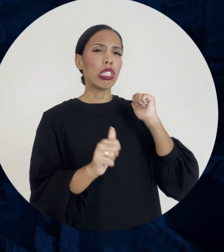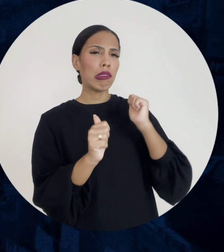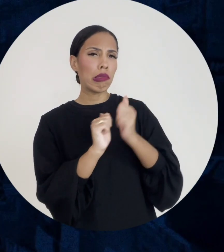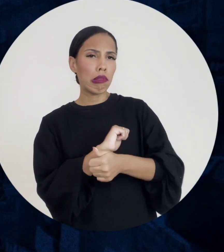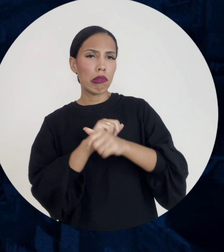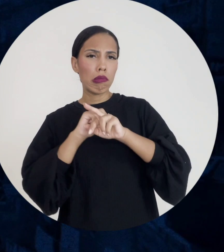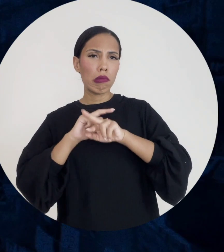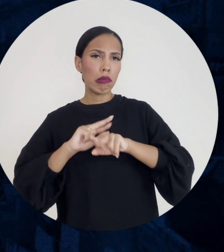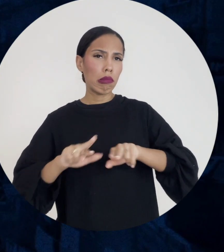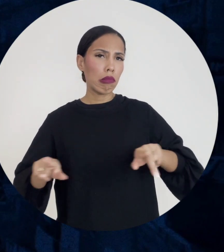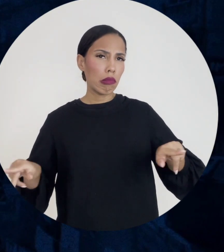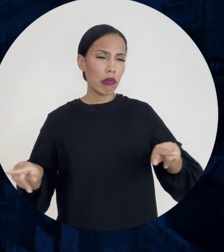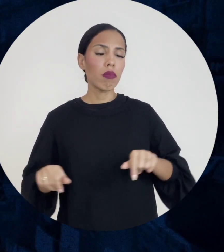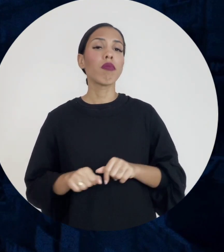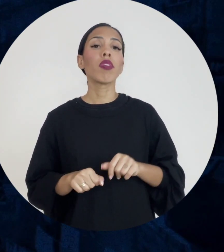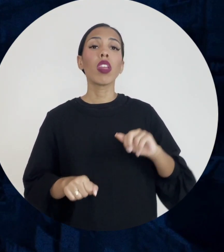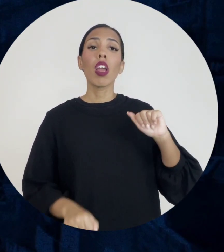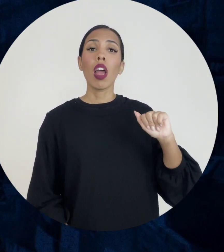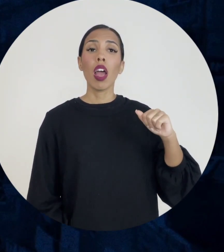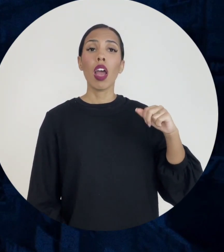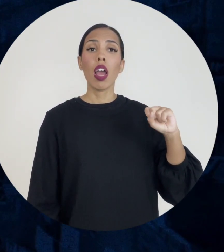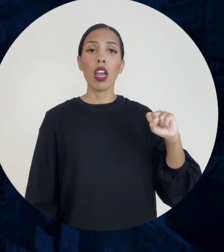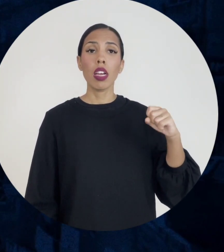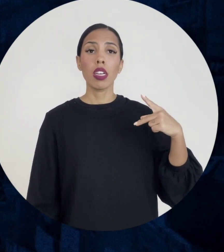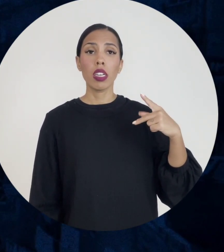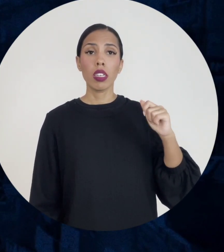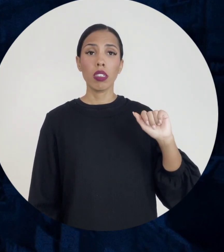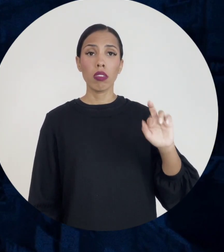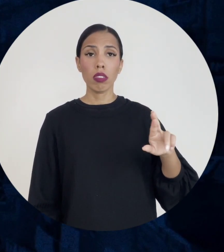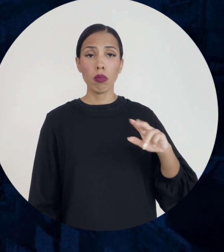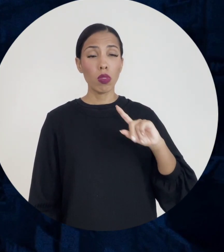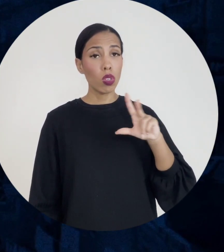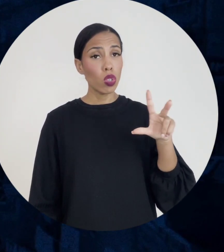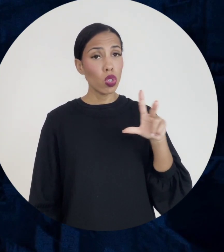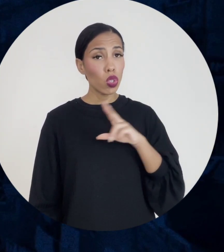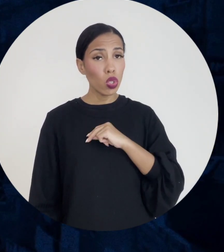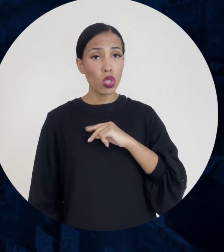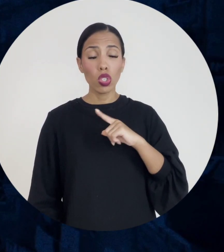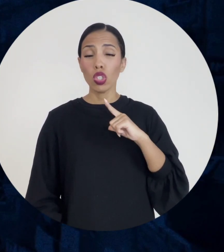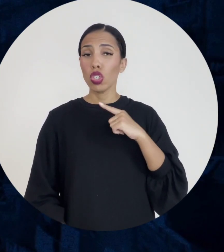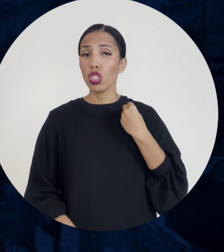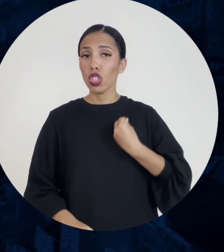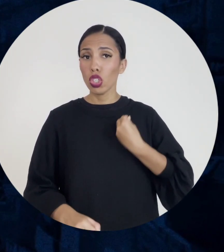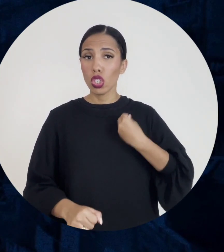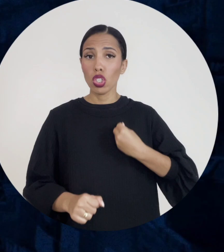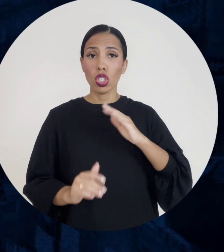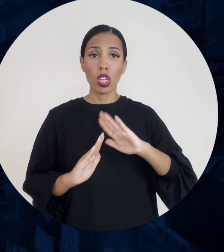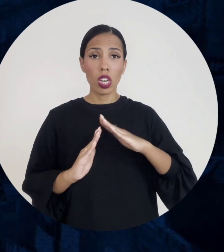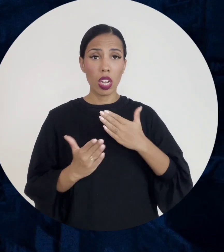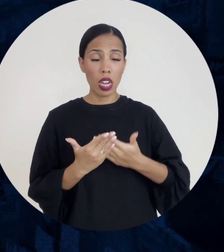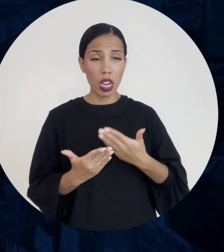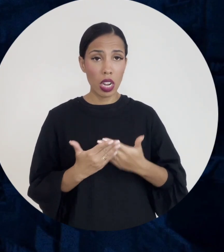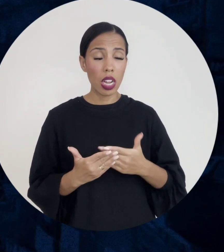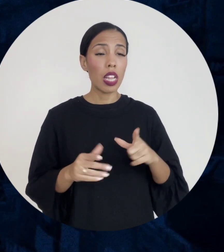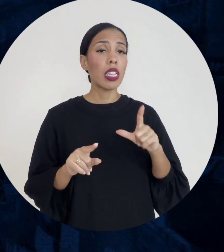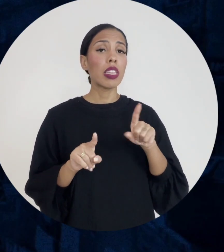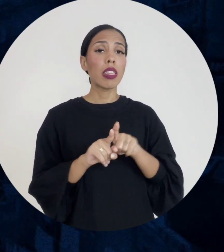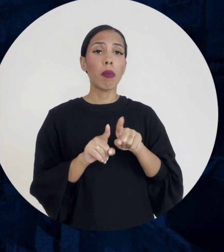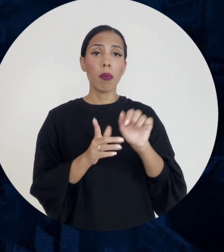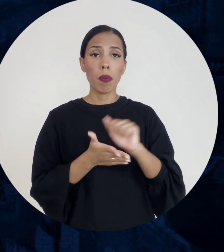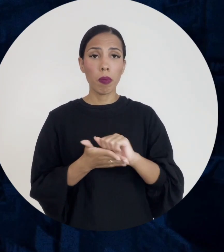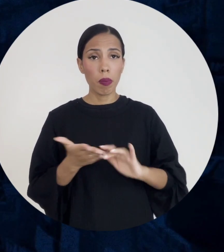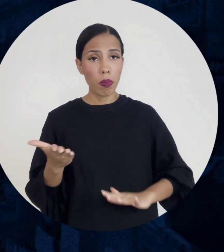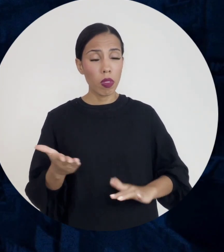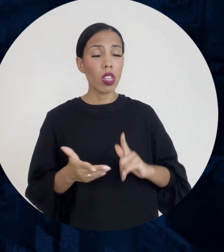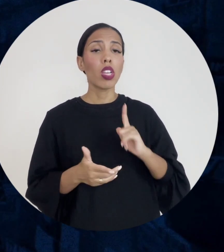esportes. Então, assim, a ASPA, nossa, tinha a creche, tinha a escolinha, tinha a banca de dever, tinha a